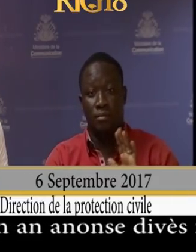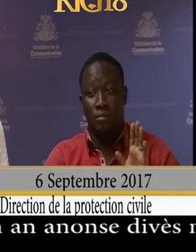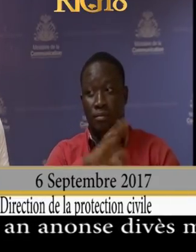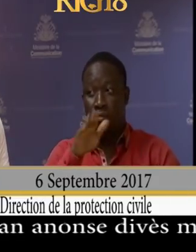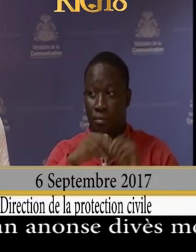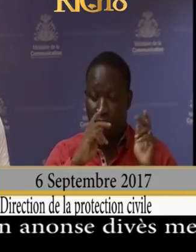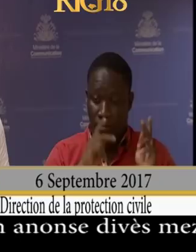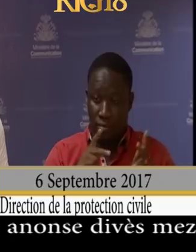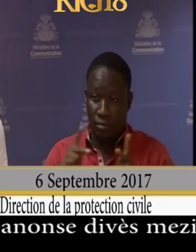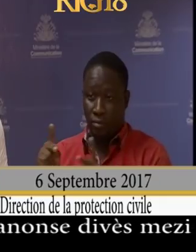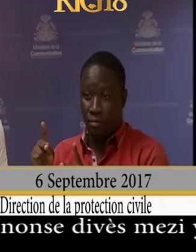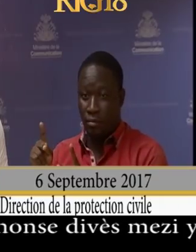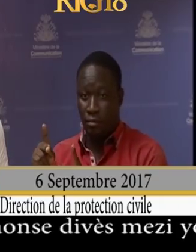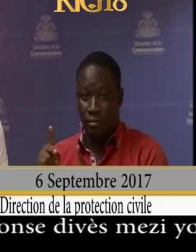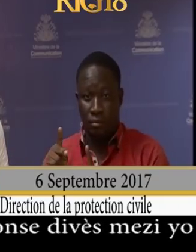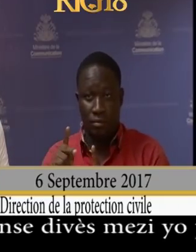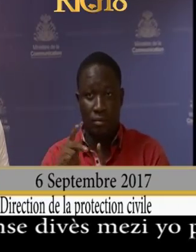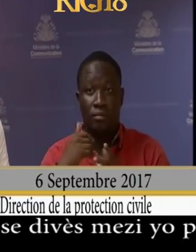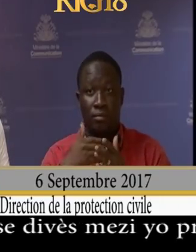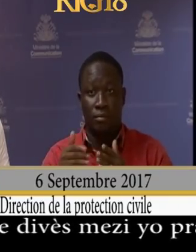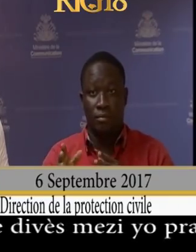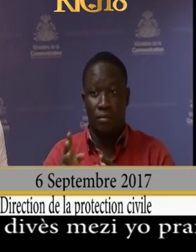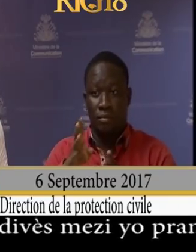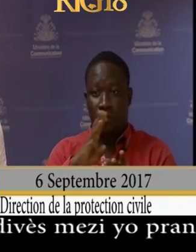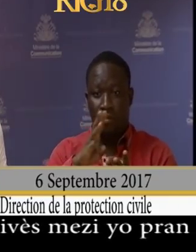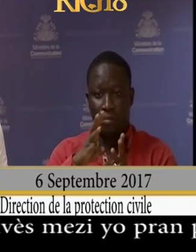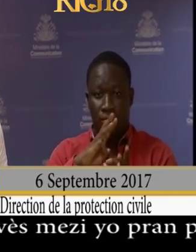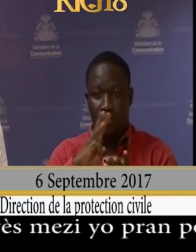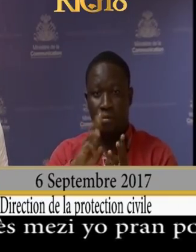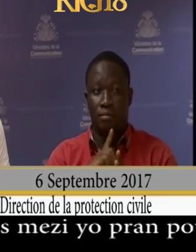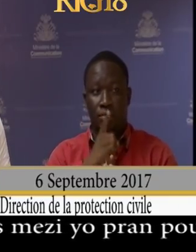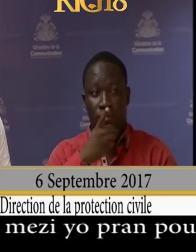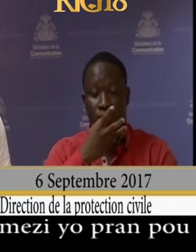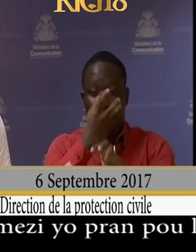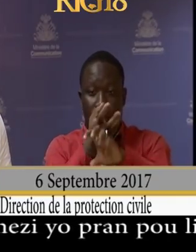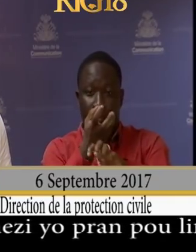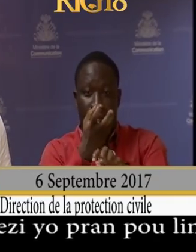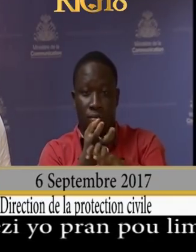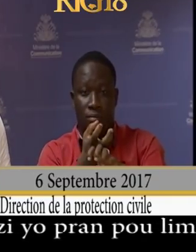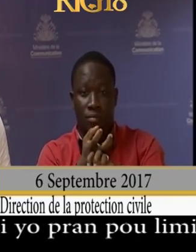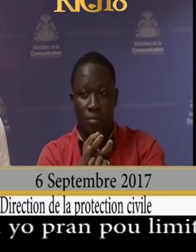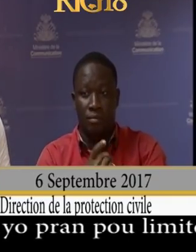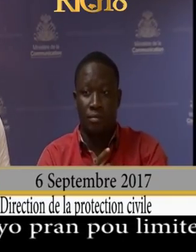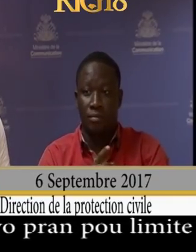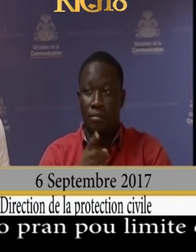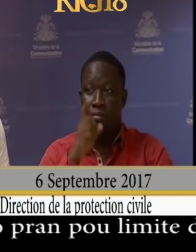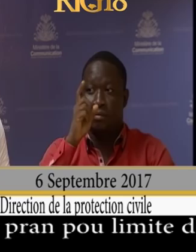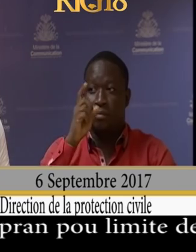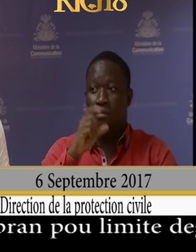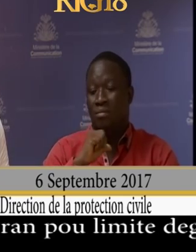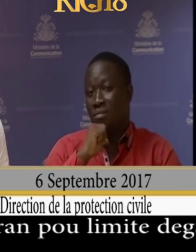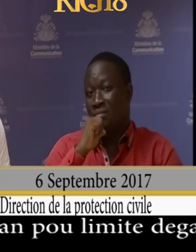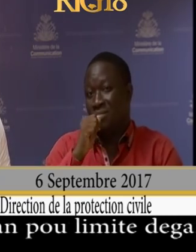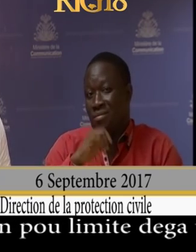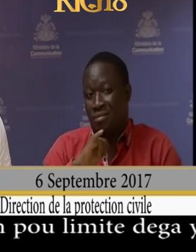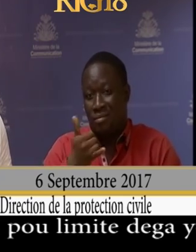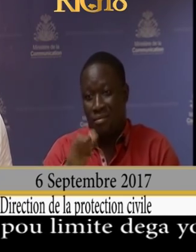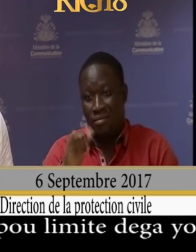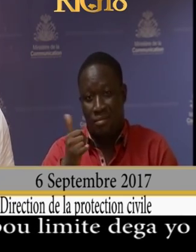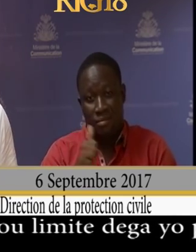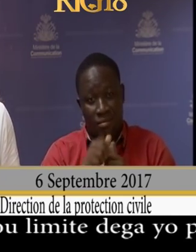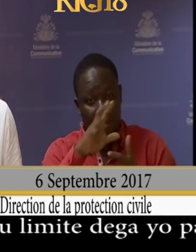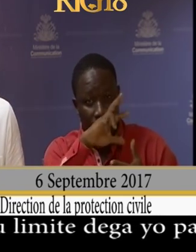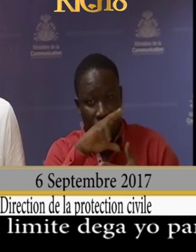prévision comme un phénomène météorologique qui assez grave donc là il faut que nous pas plaisanter par rapport à ça qu'a